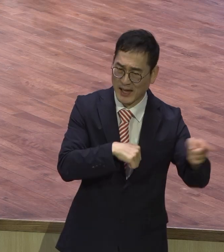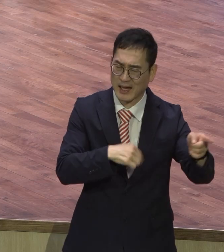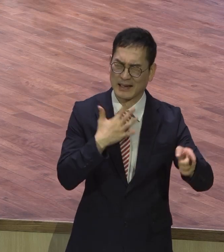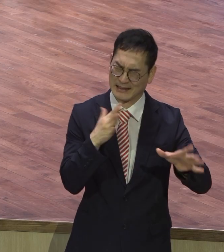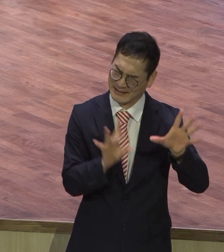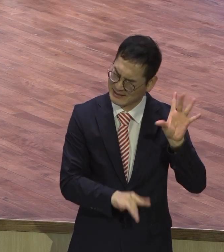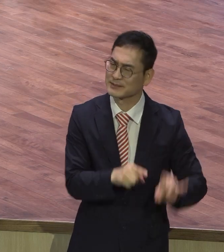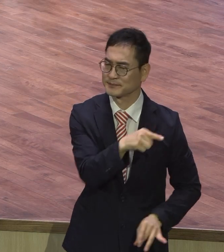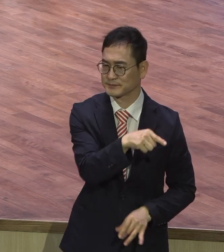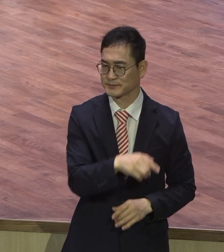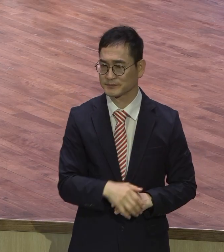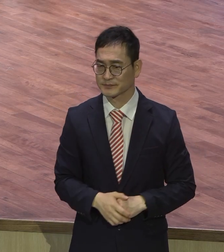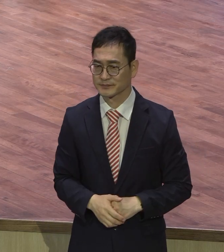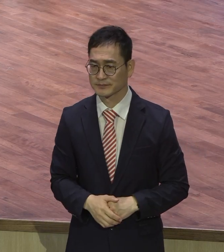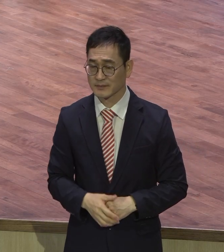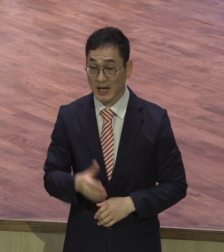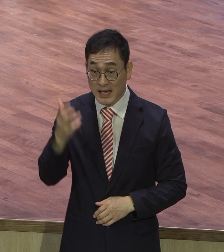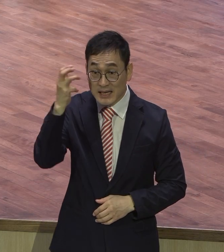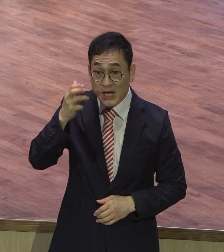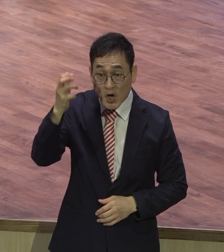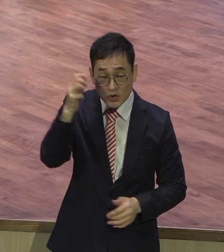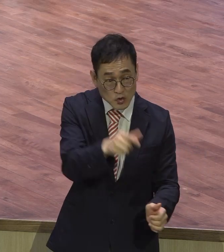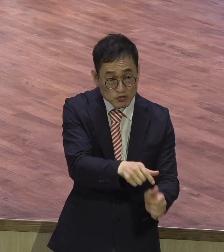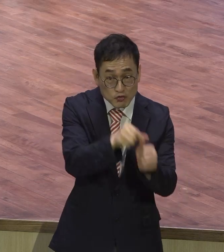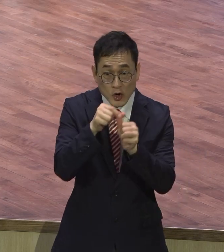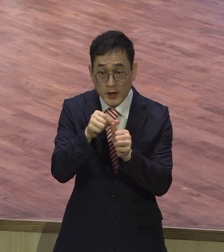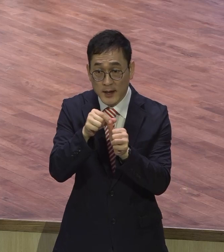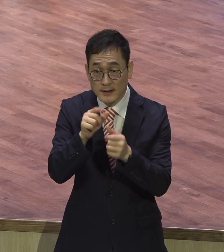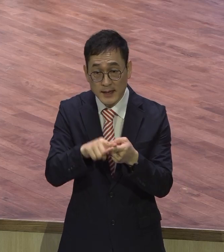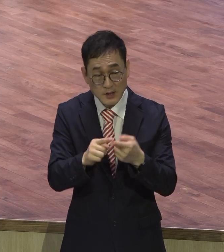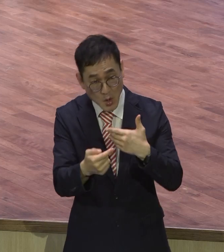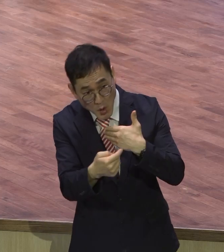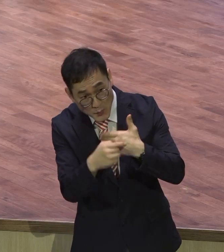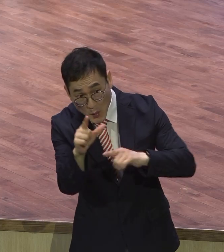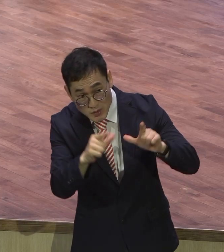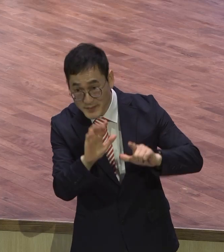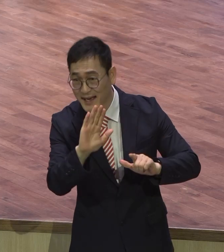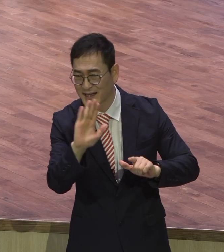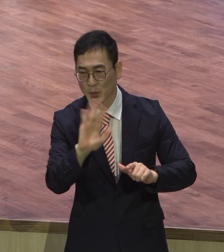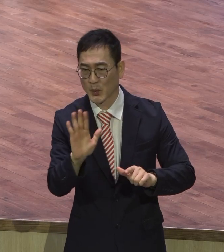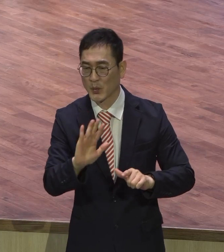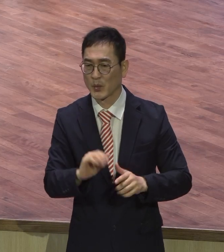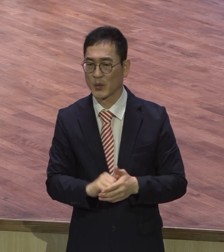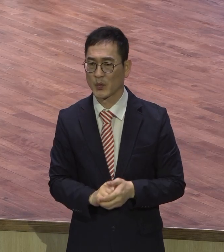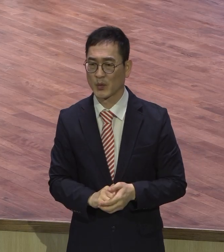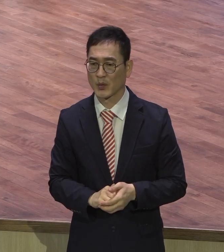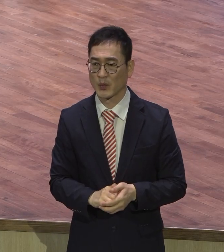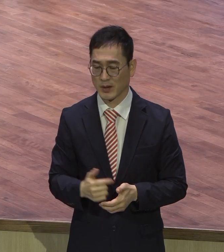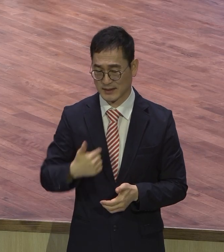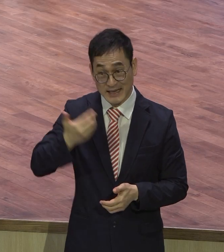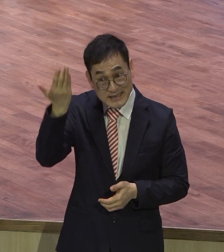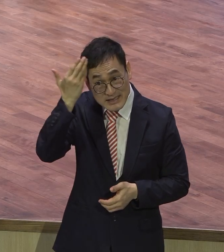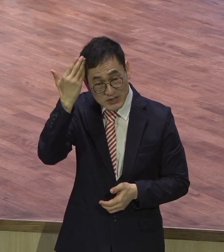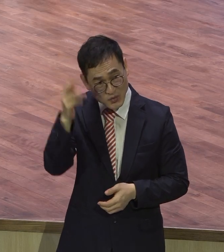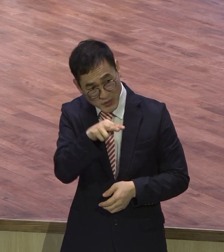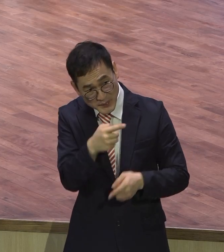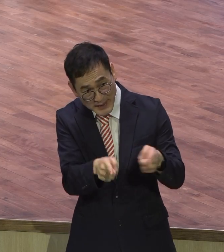영혼 살리는 이 일에는요. 세상 사람의 상식이 아니라 성령인도예요. 성령의 깨달음